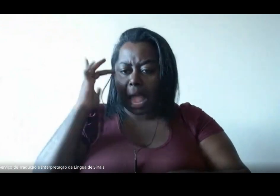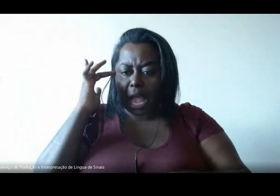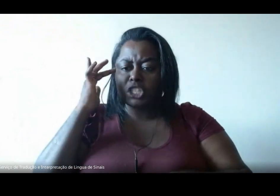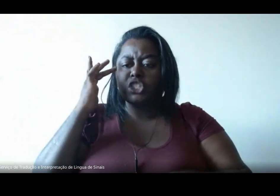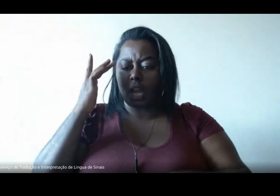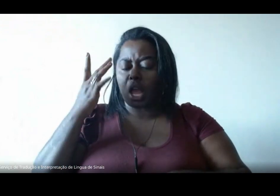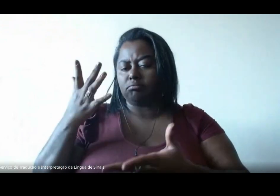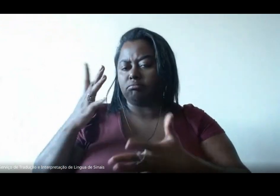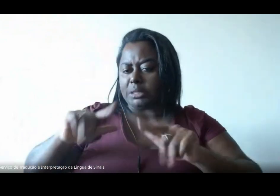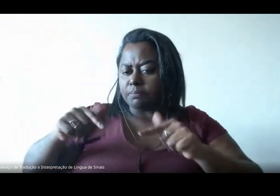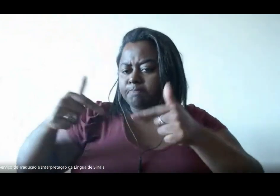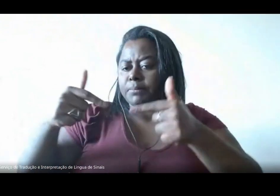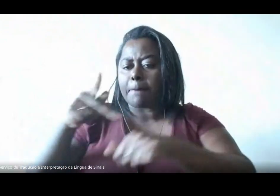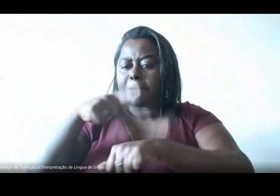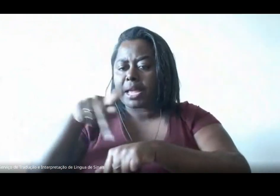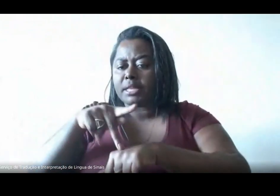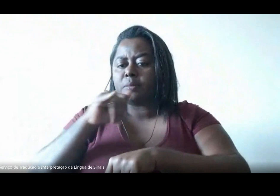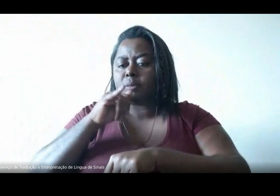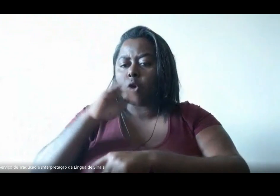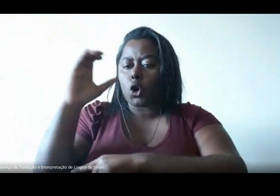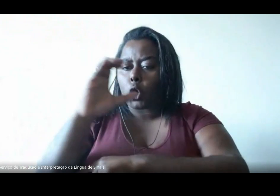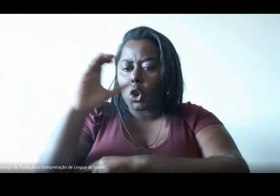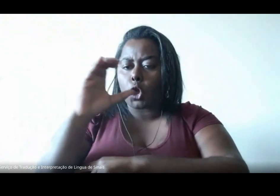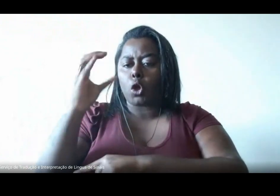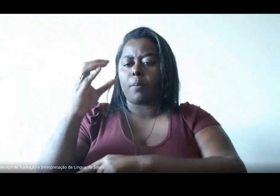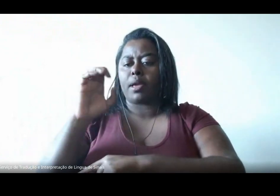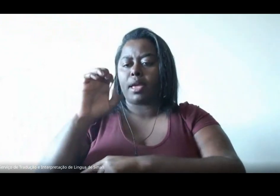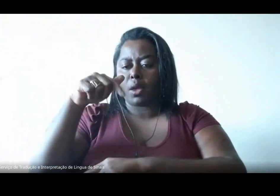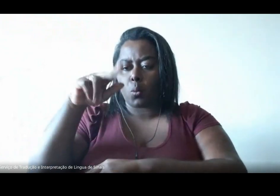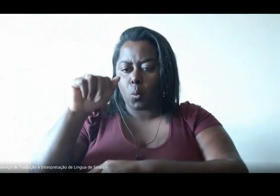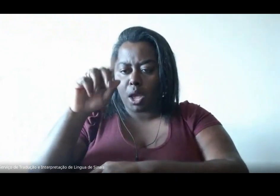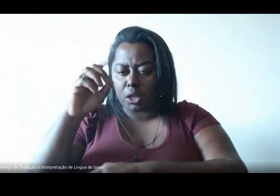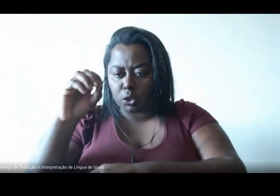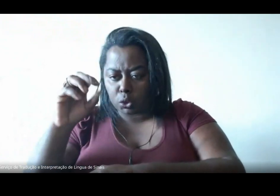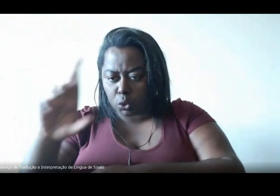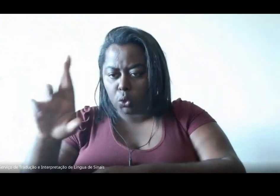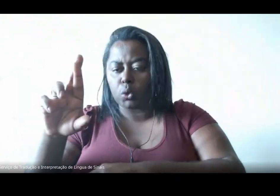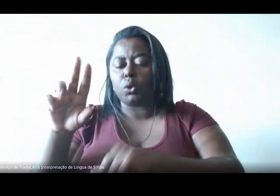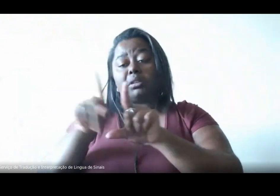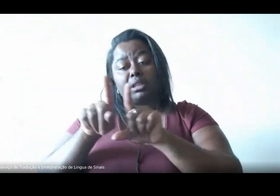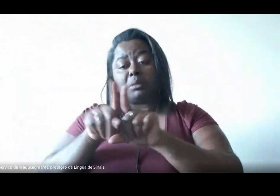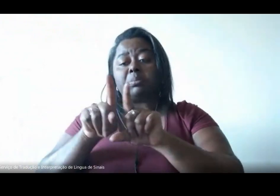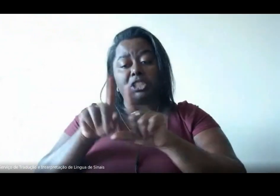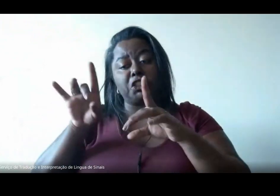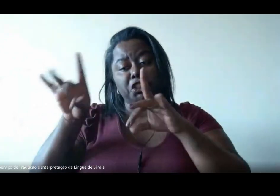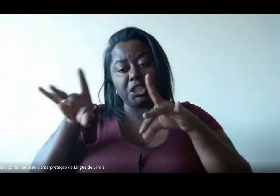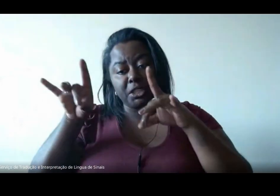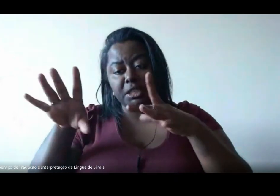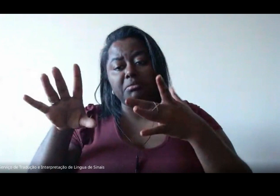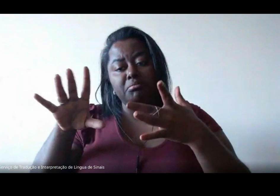as iniciativas de países como Colômbia e Equador, e quiçá Chile, de plurinacionalidade seria uma saída?